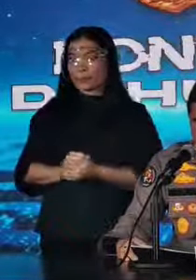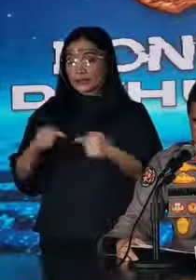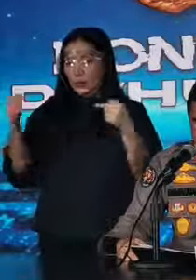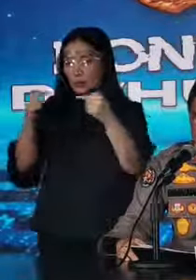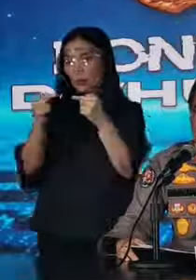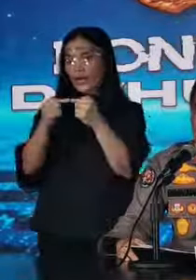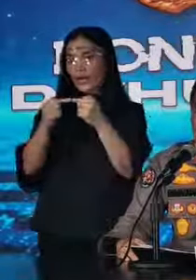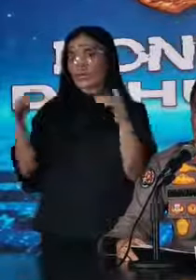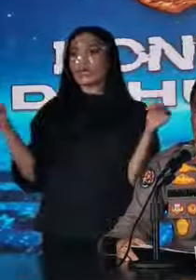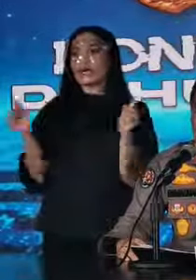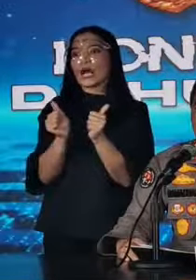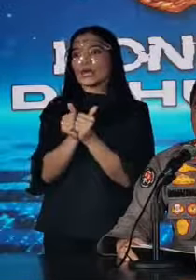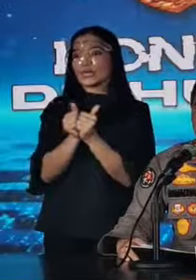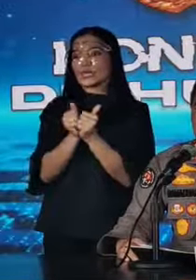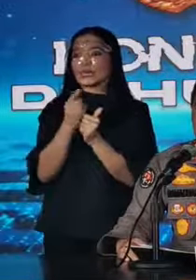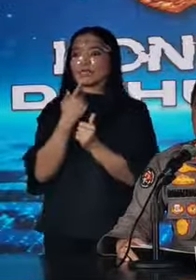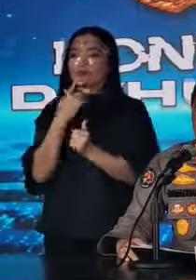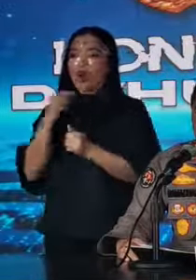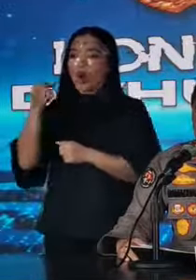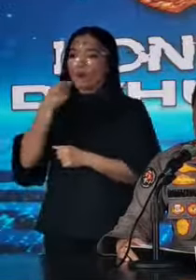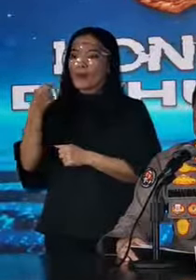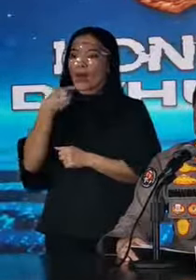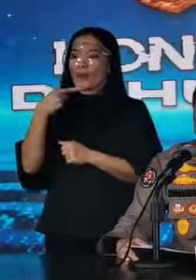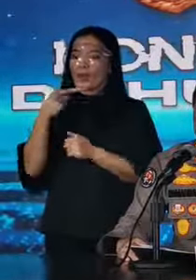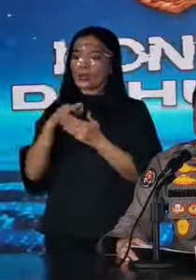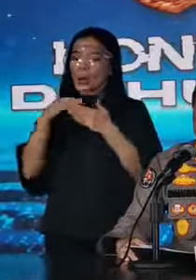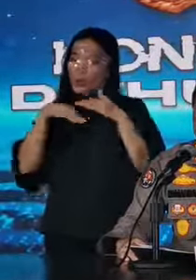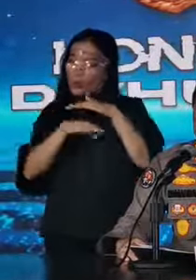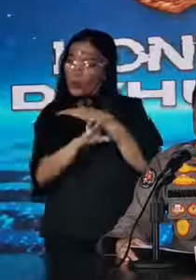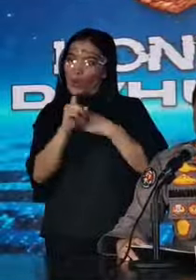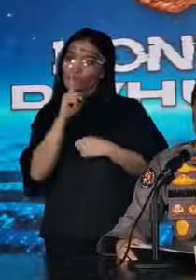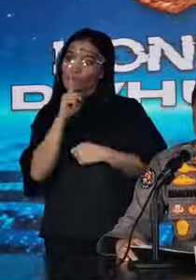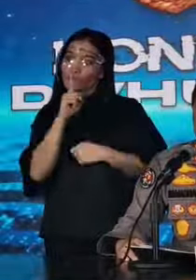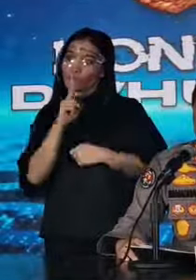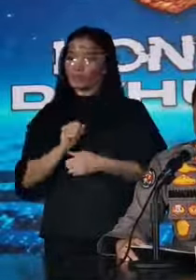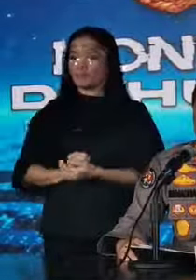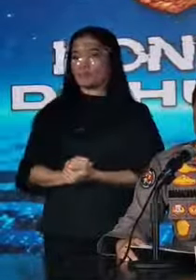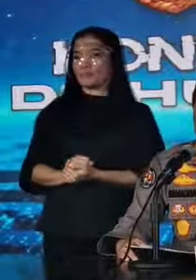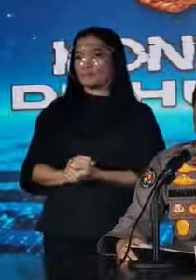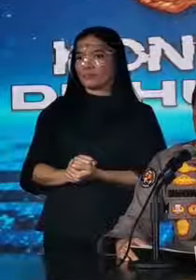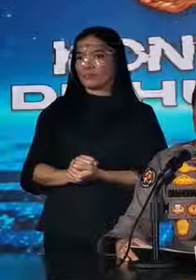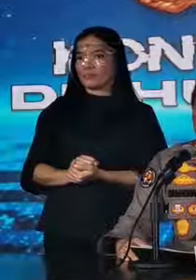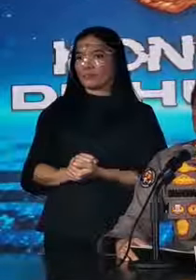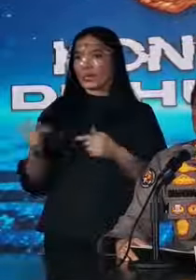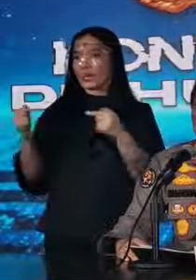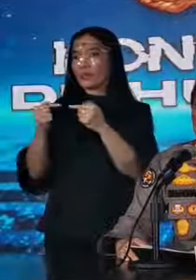terkait dengan penimbunan obat-obat yang terkait dengan